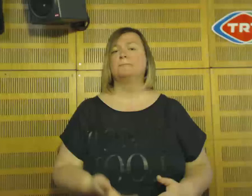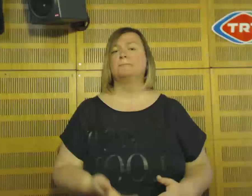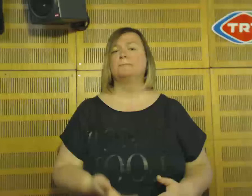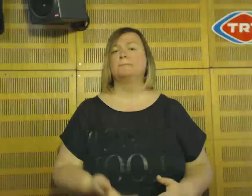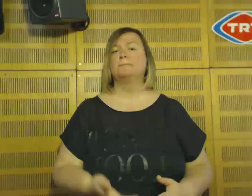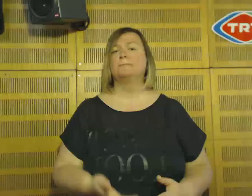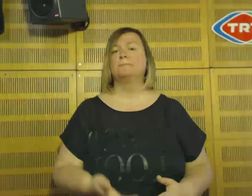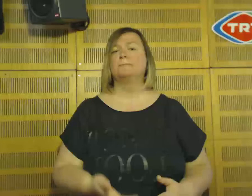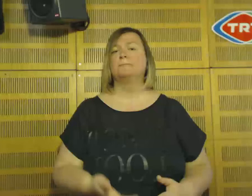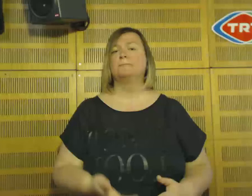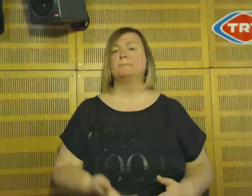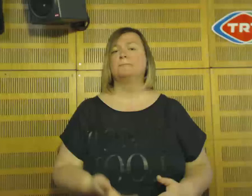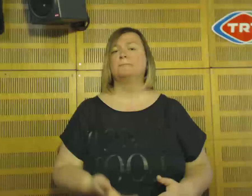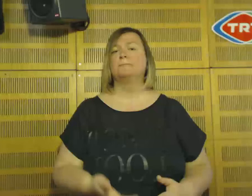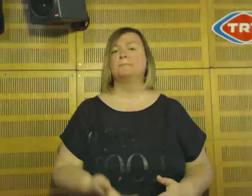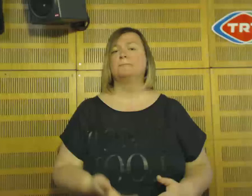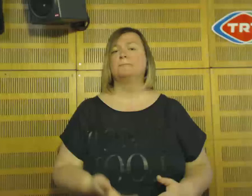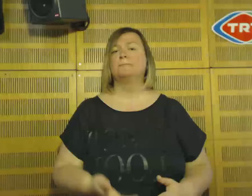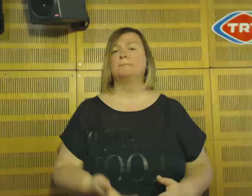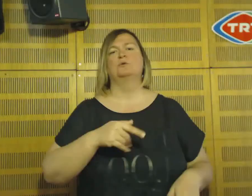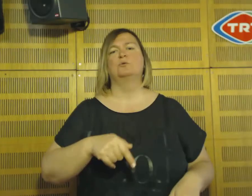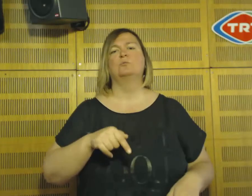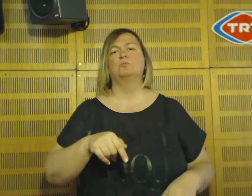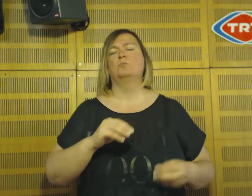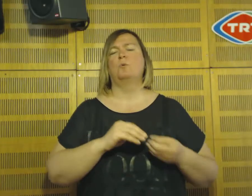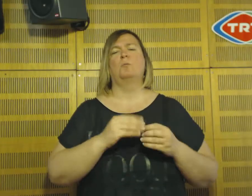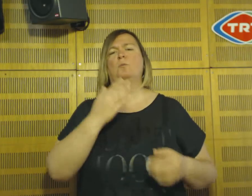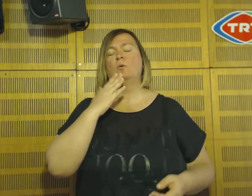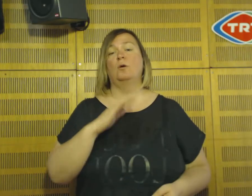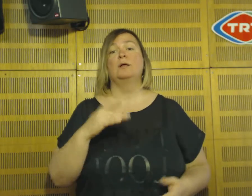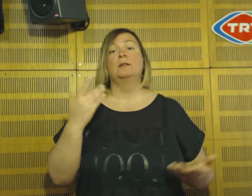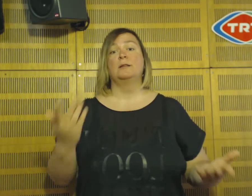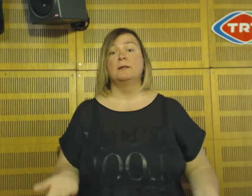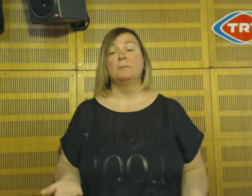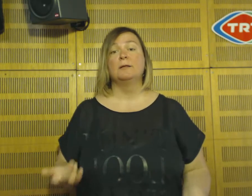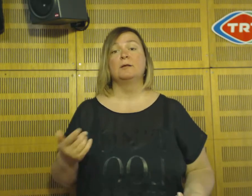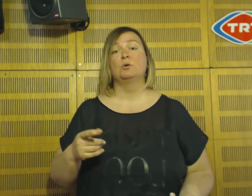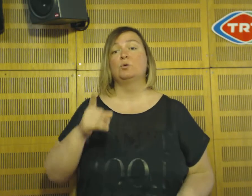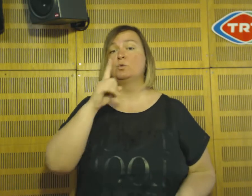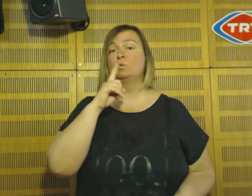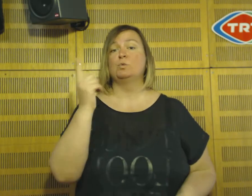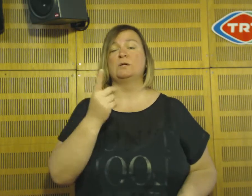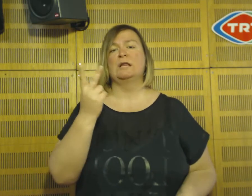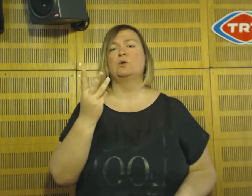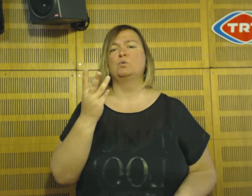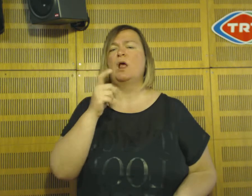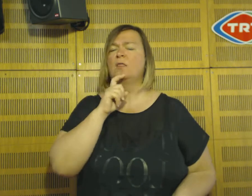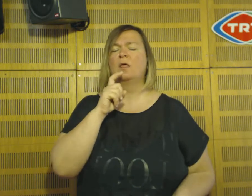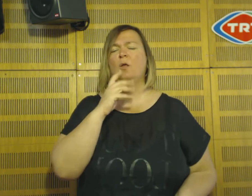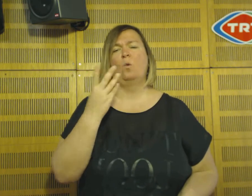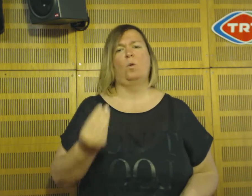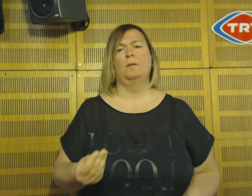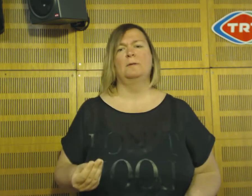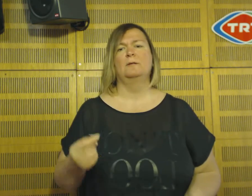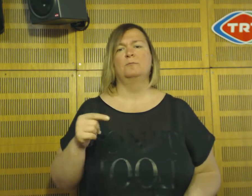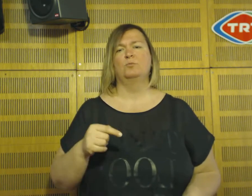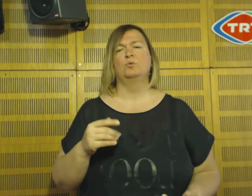koydu. Evet. Giriş katlarına koydu. Bu konuda bir sorunumuz yok. Tabii ki %2-3 hatalar olabilir. Bu da tolere